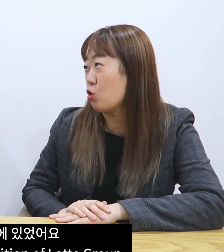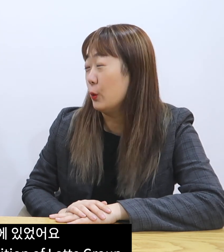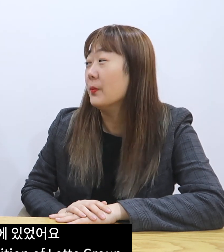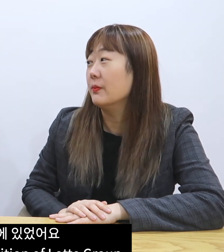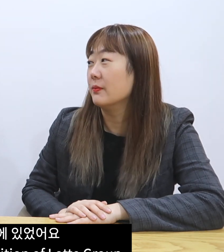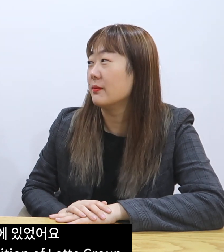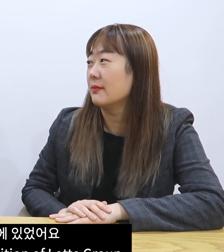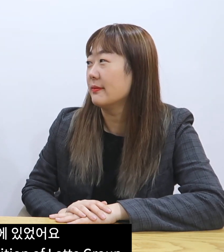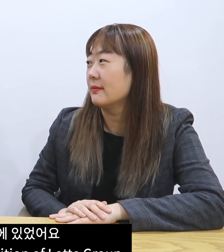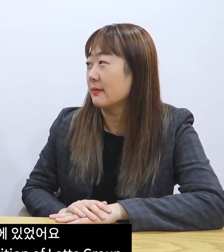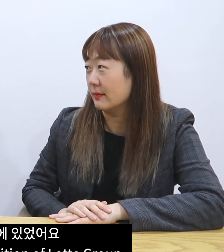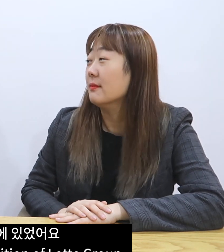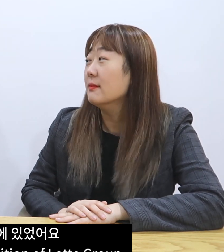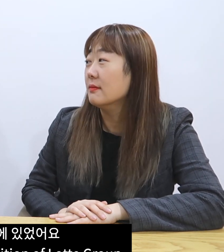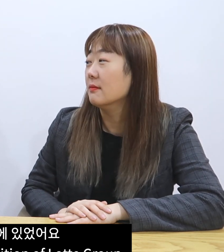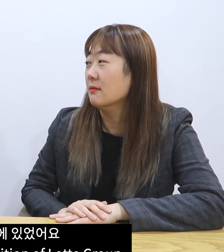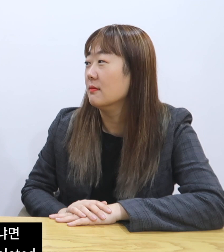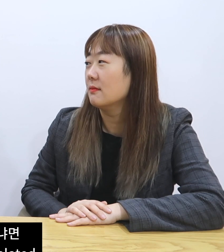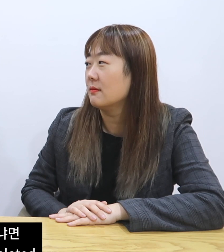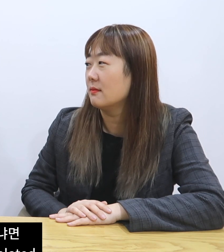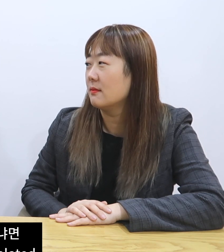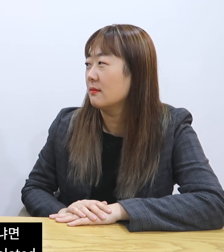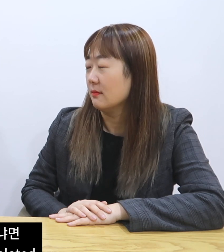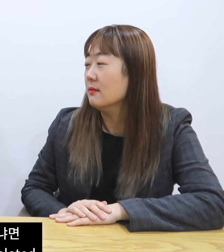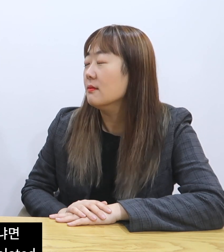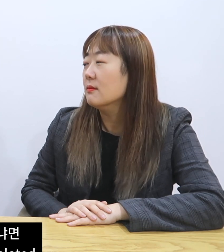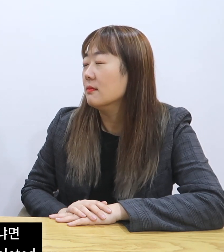롯데그룹 여업지 있었죠. 어떤 여업지나 뭐